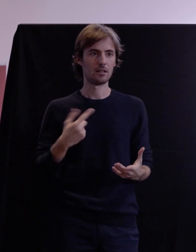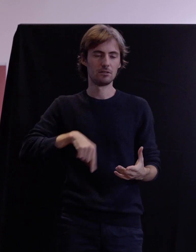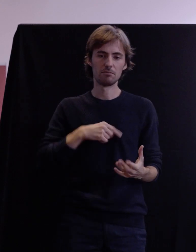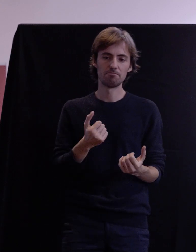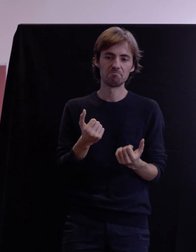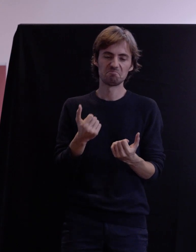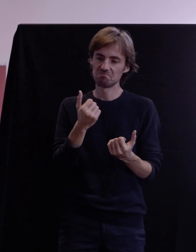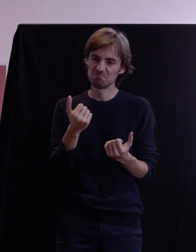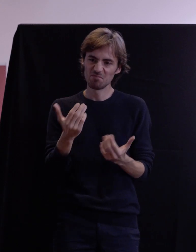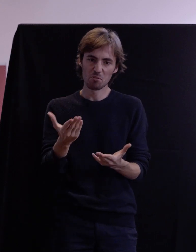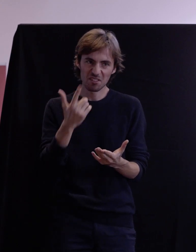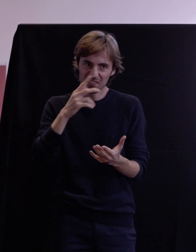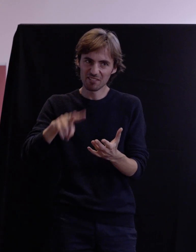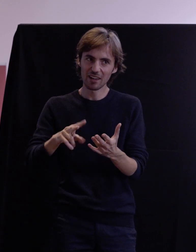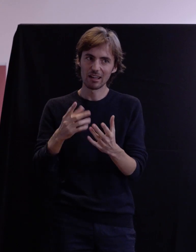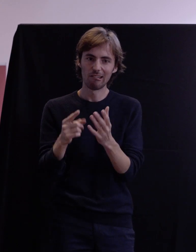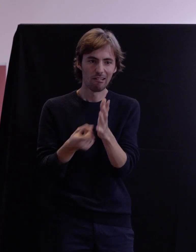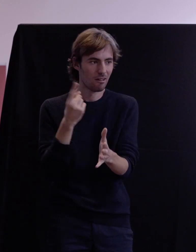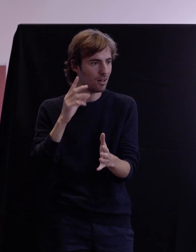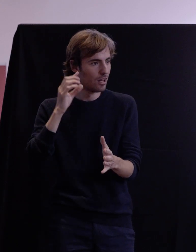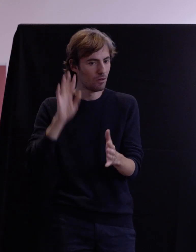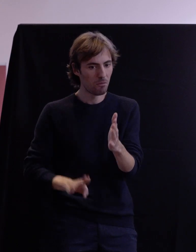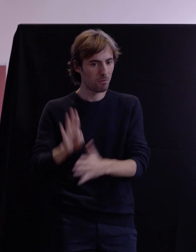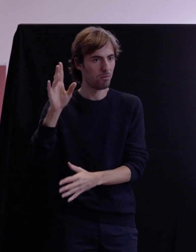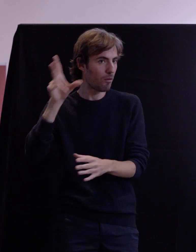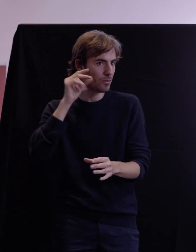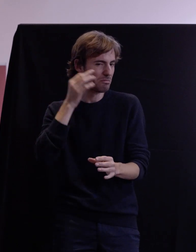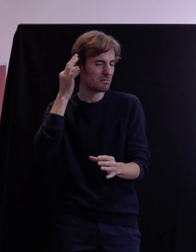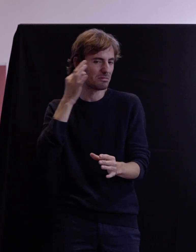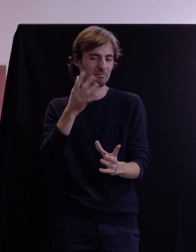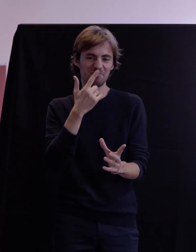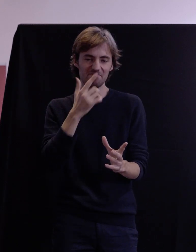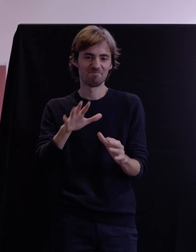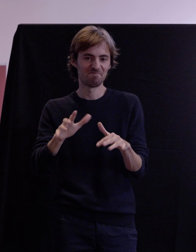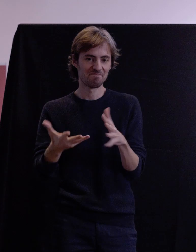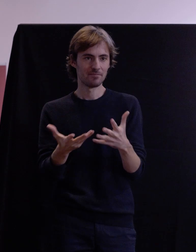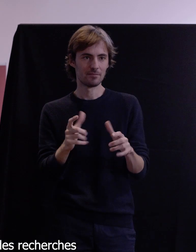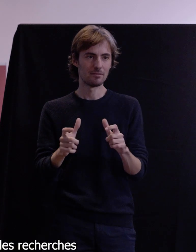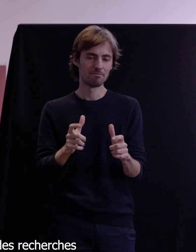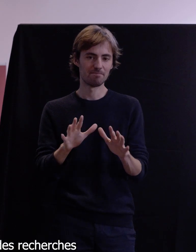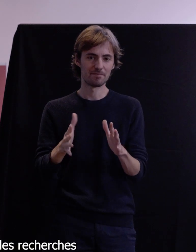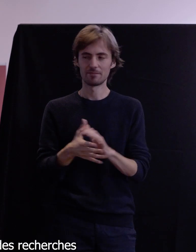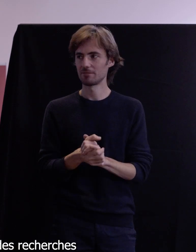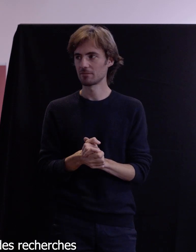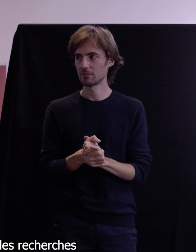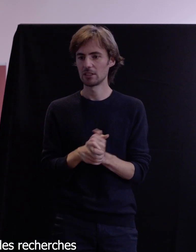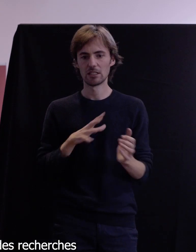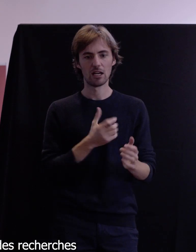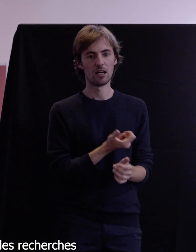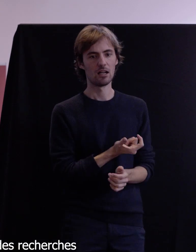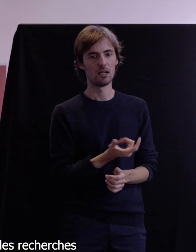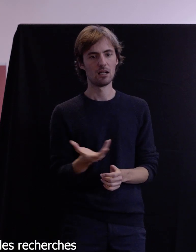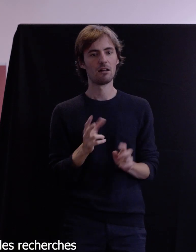les chances de réhabilitation auditive avec cet implant. Peut-être que certains ont fait des recherches et